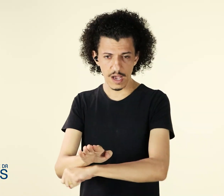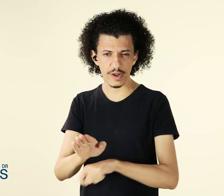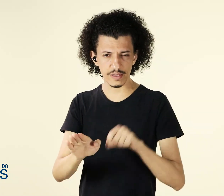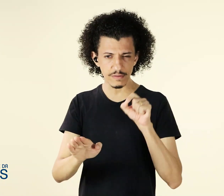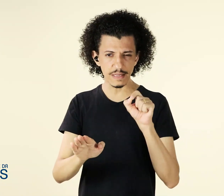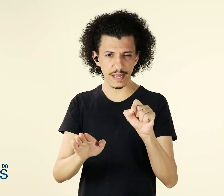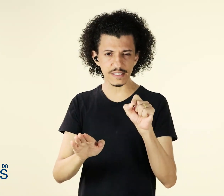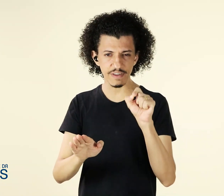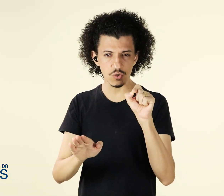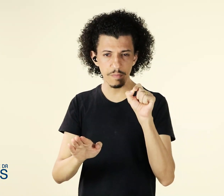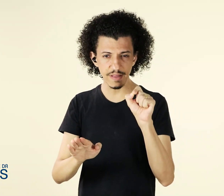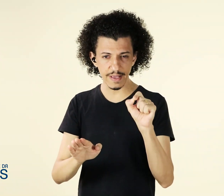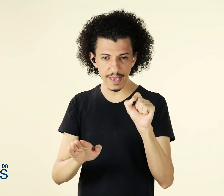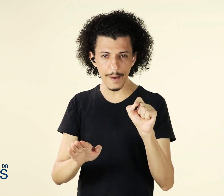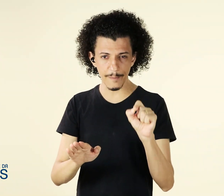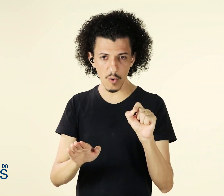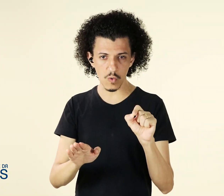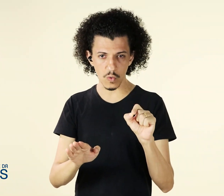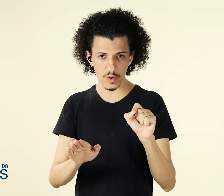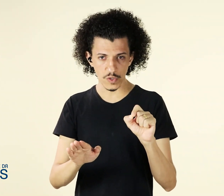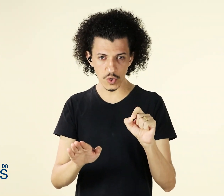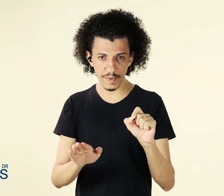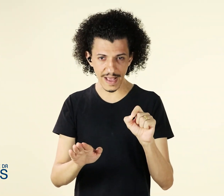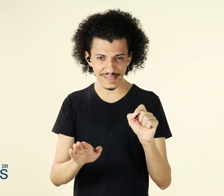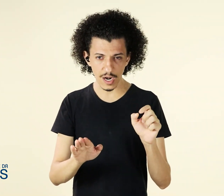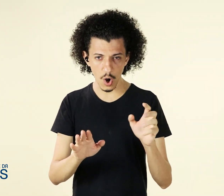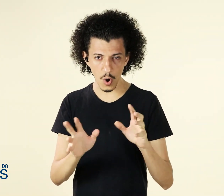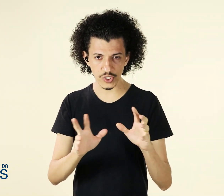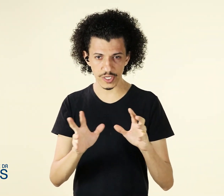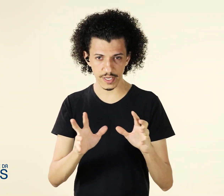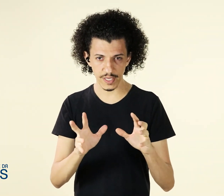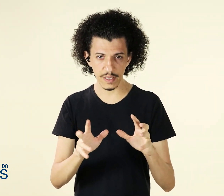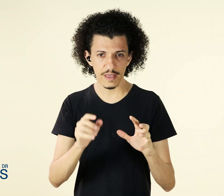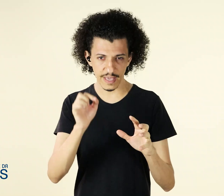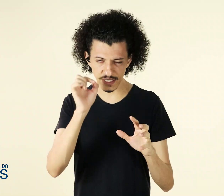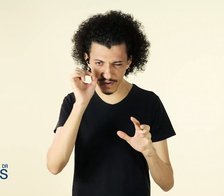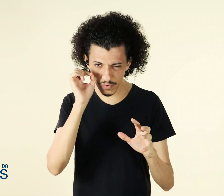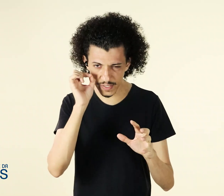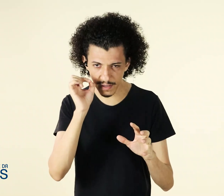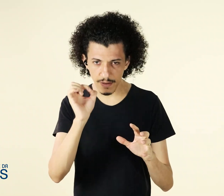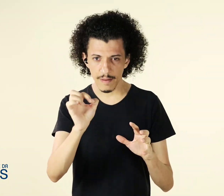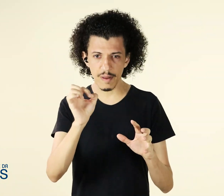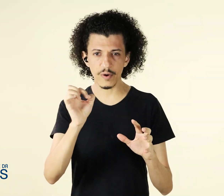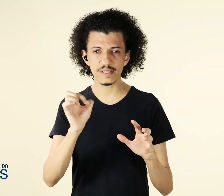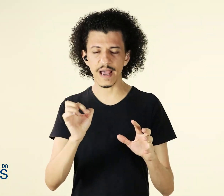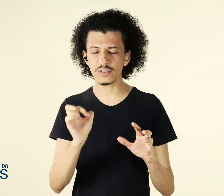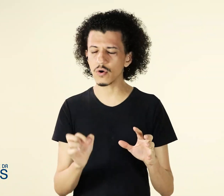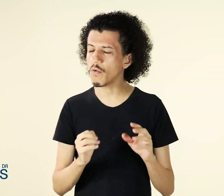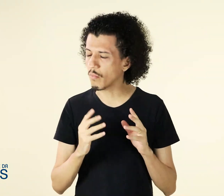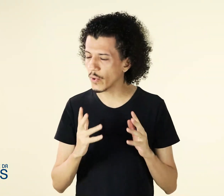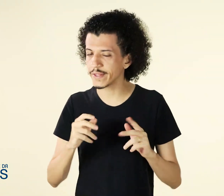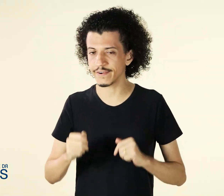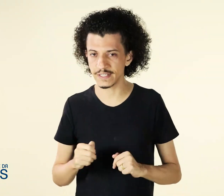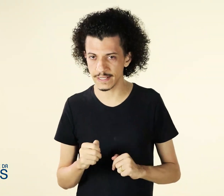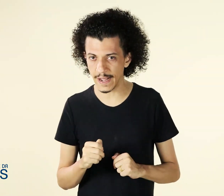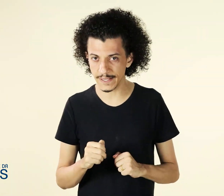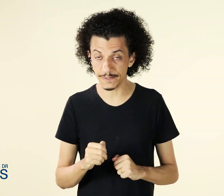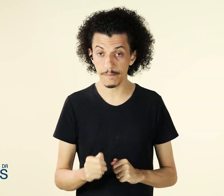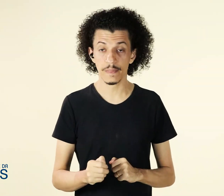Agora, tem um detalhe que você vai descobrir daqui a pouco sobre essa lógica aqui, que aí você vai conseguir memorizar isso aí com muita facilidade.